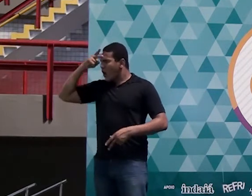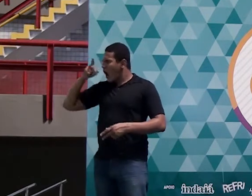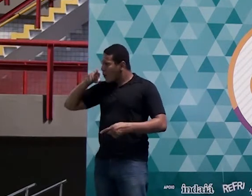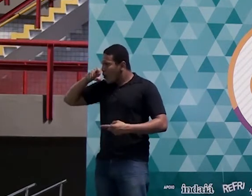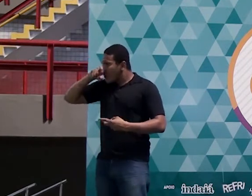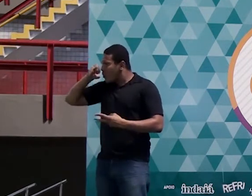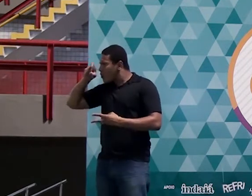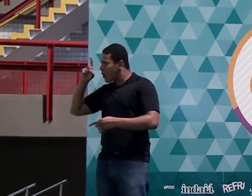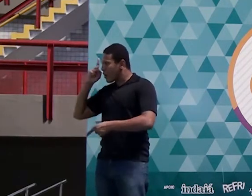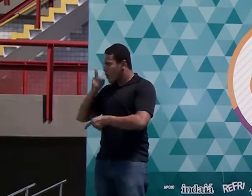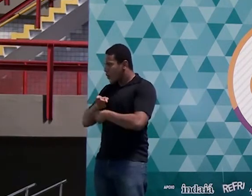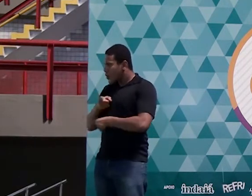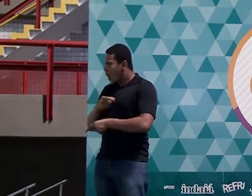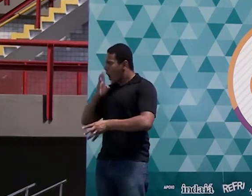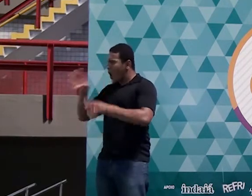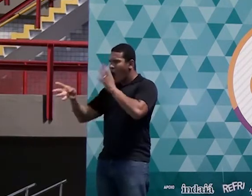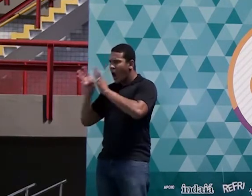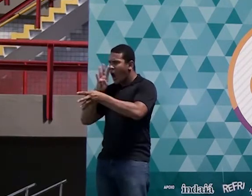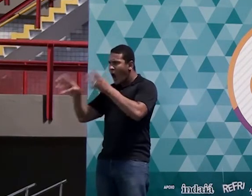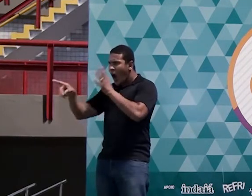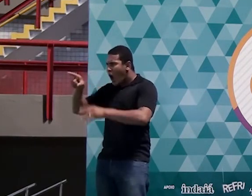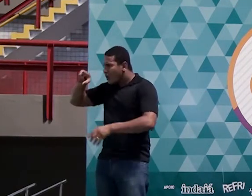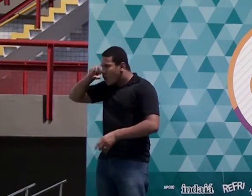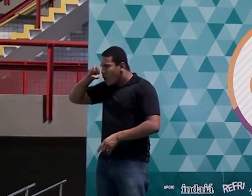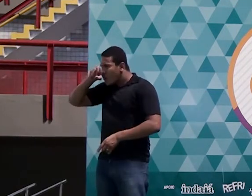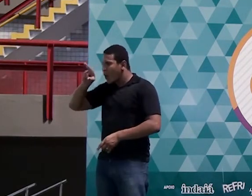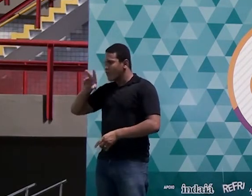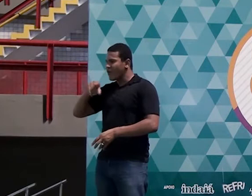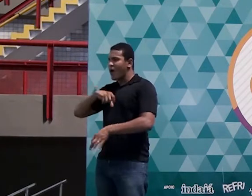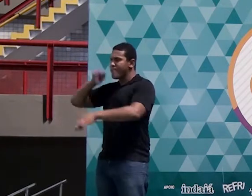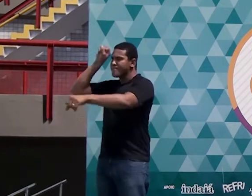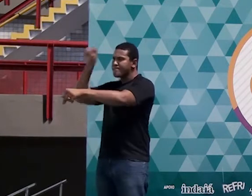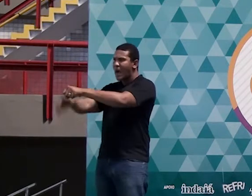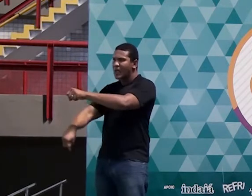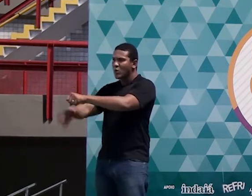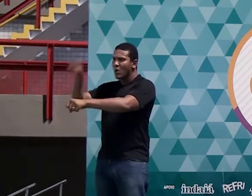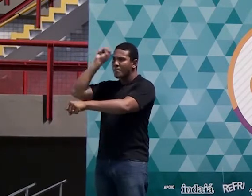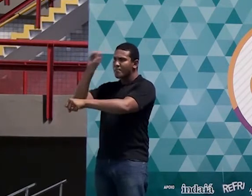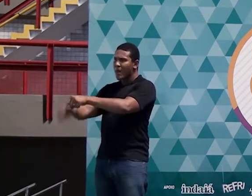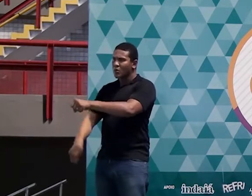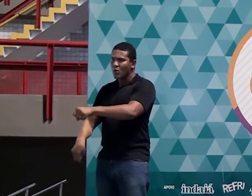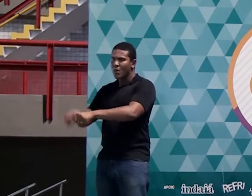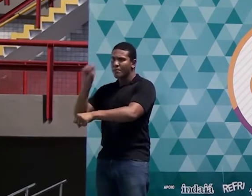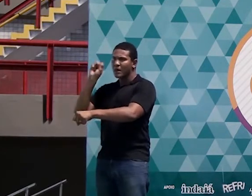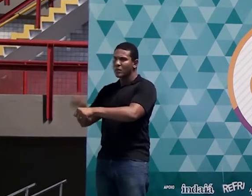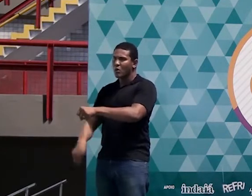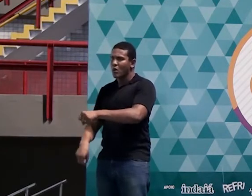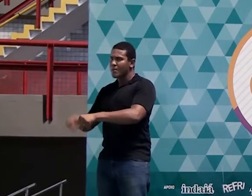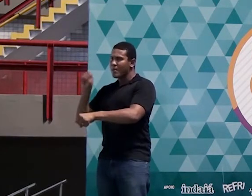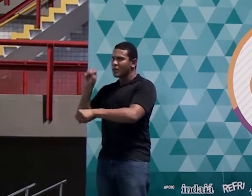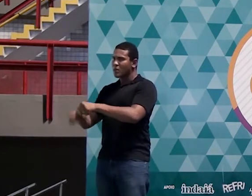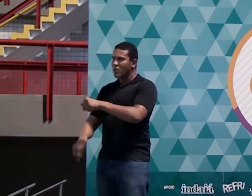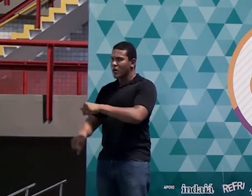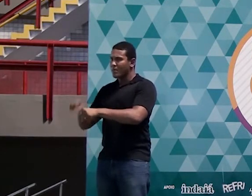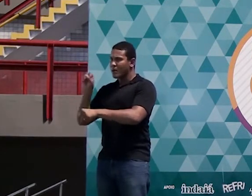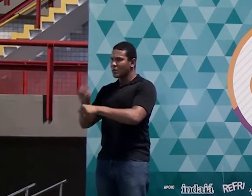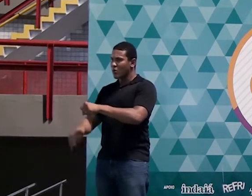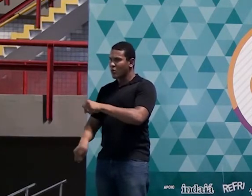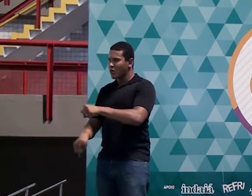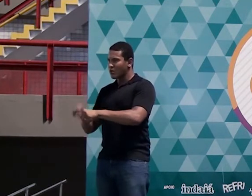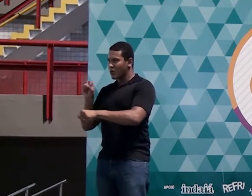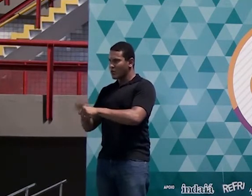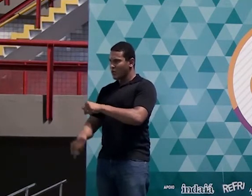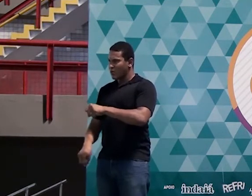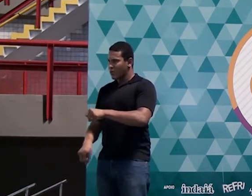americanos depois chamam popularmente essa data de Halloween. Nem aconteceu no Brasil a